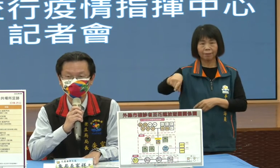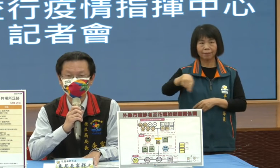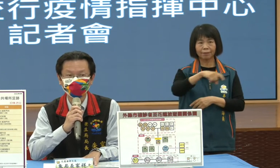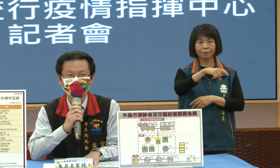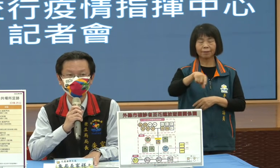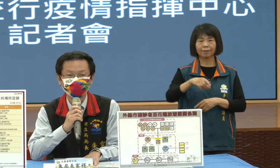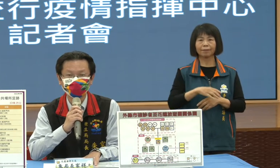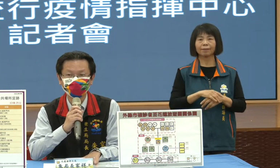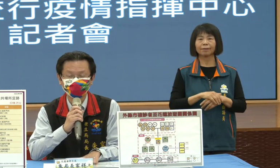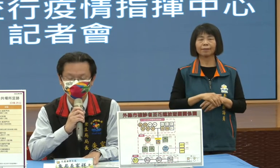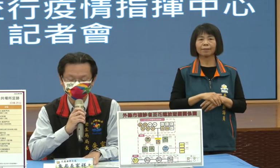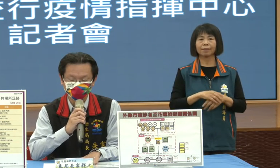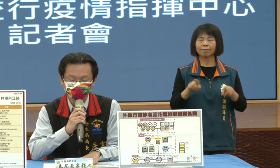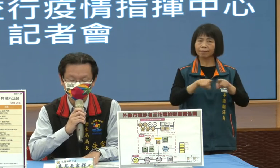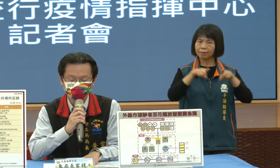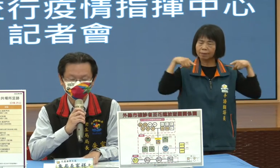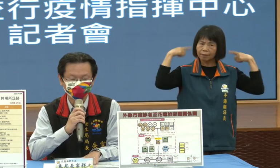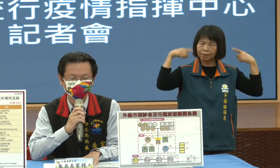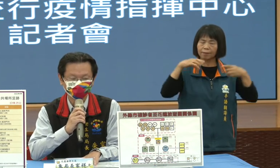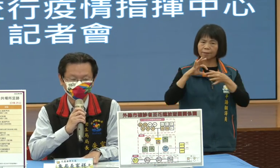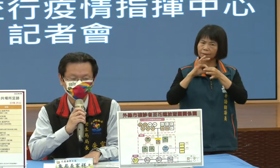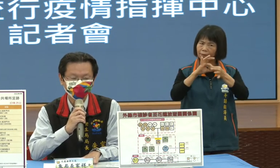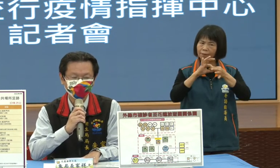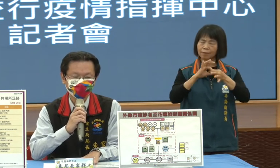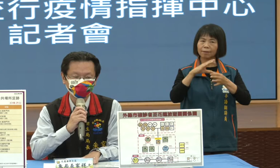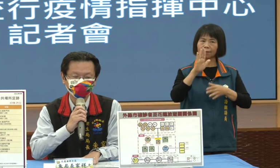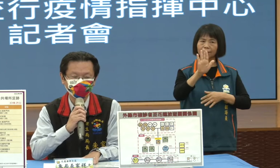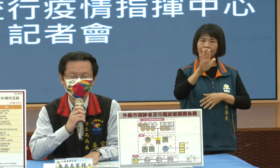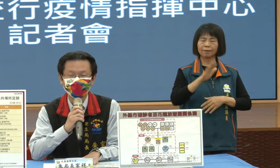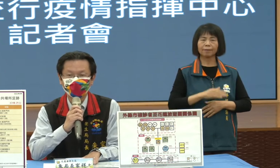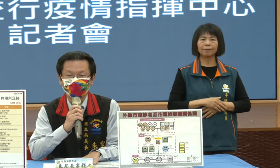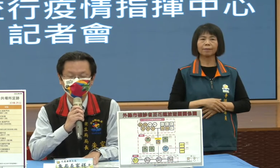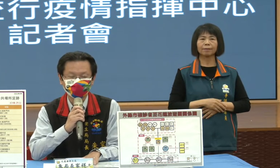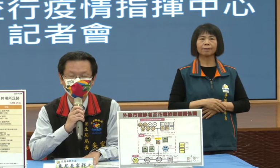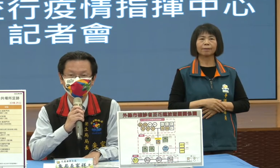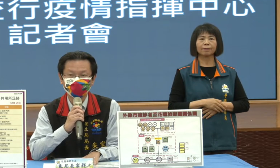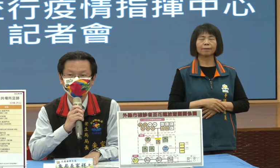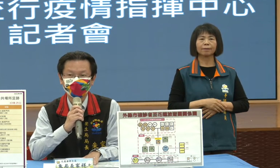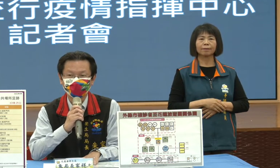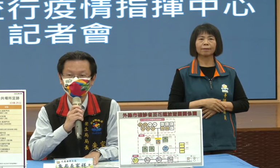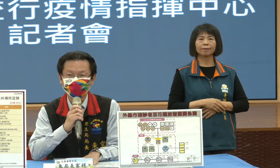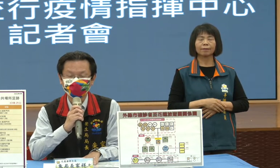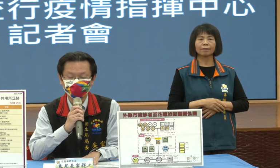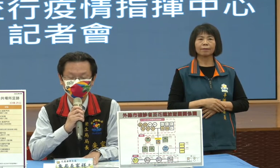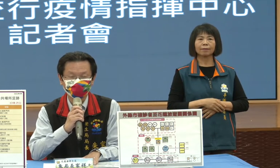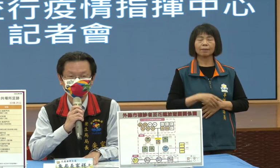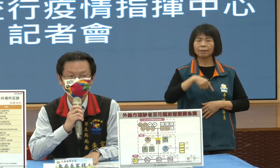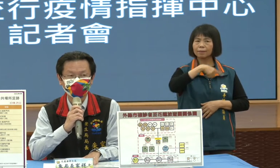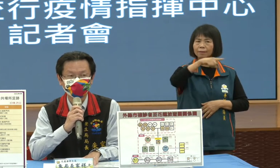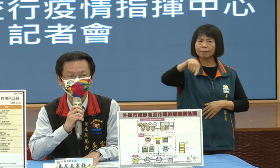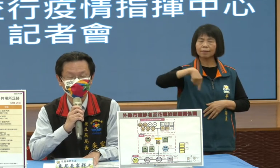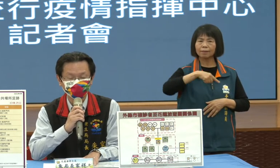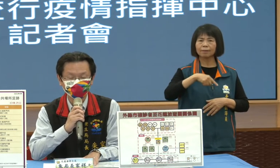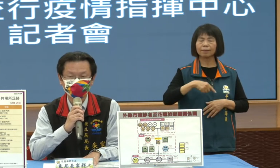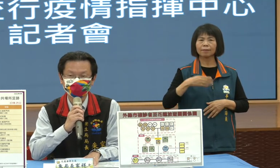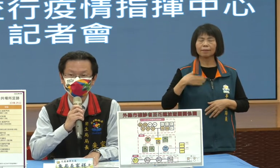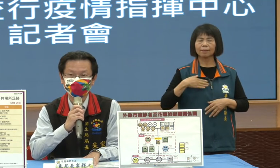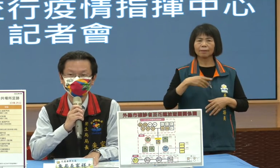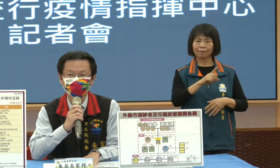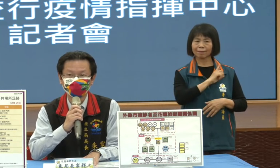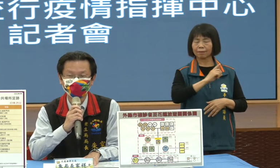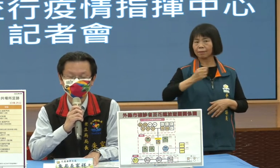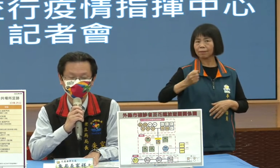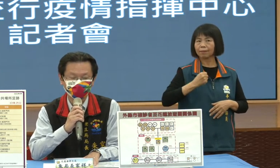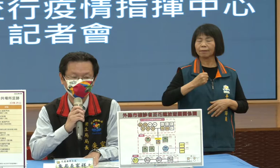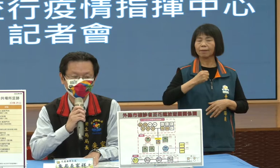们本身就会平常就有一些联系或互动，所以。大家知道啊，这个自强分队就在